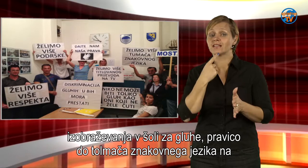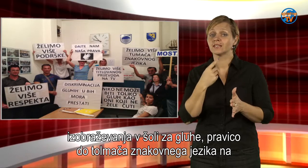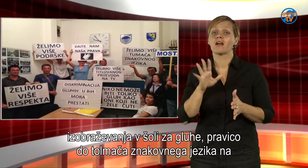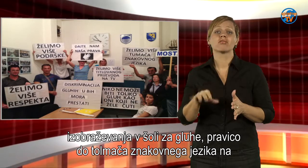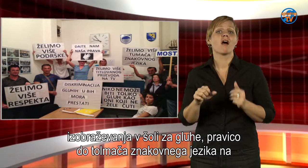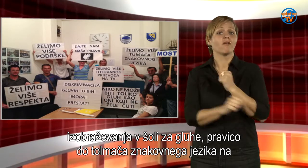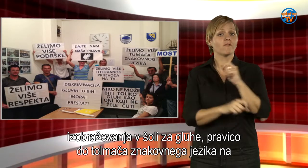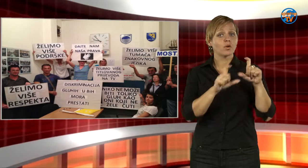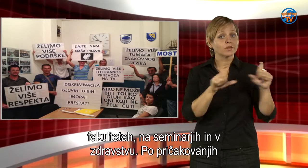v zdravstvu.